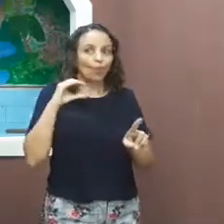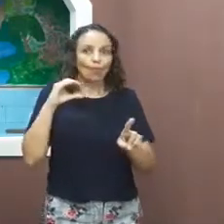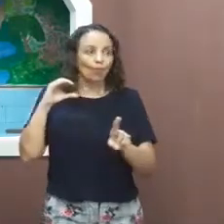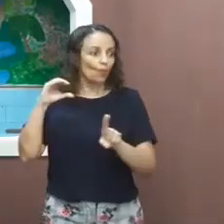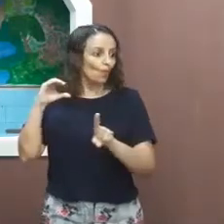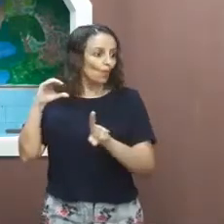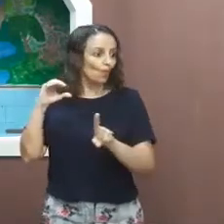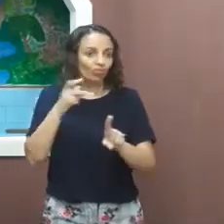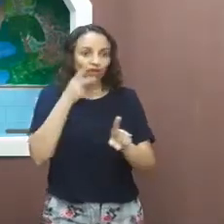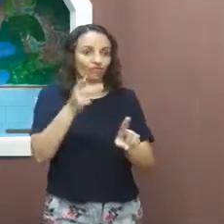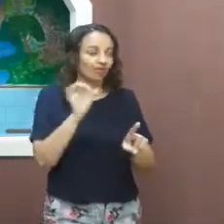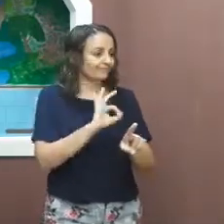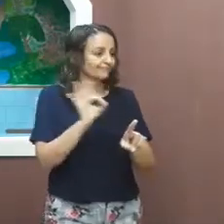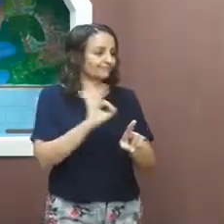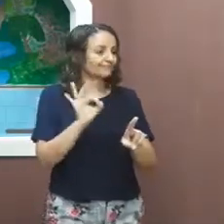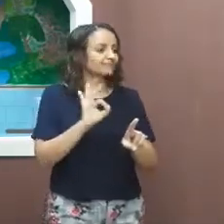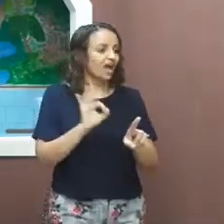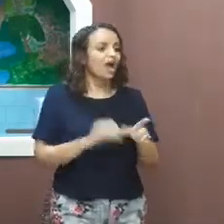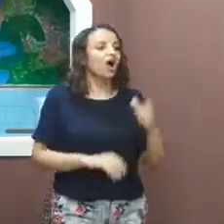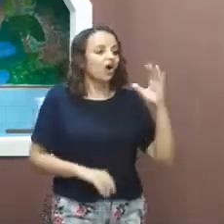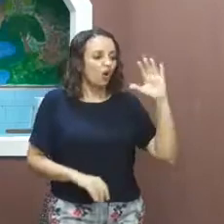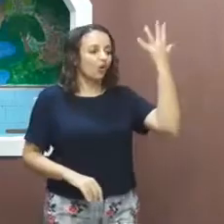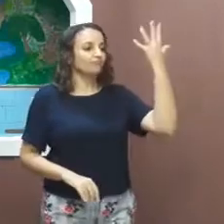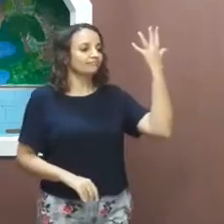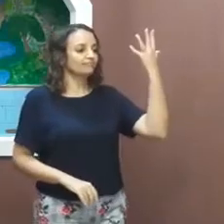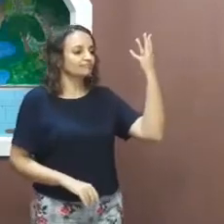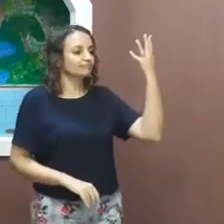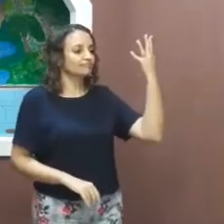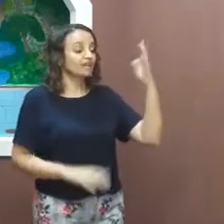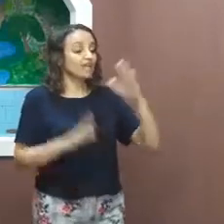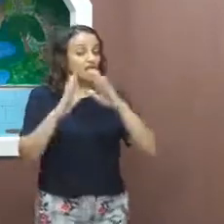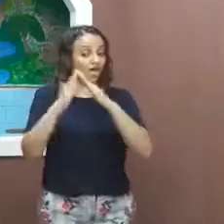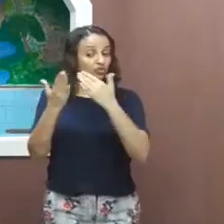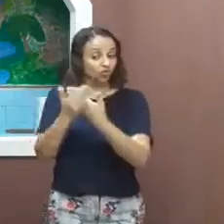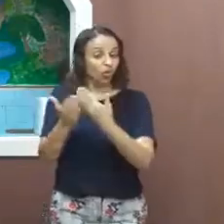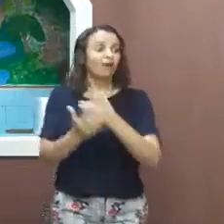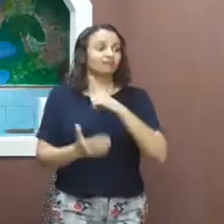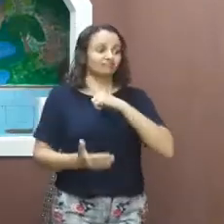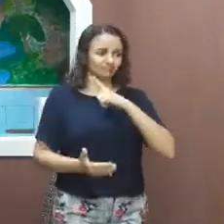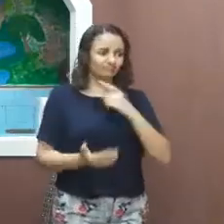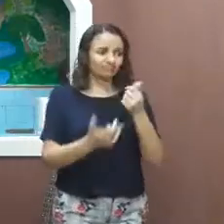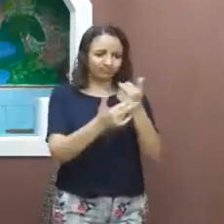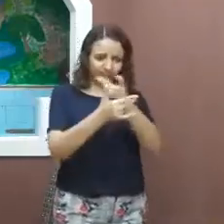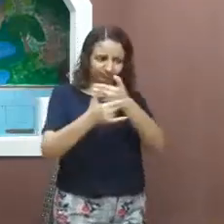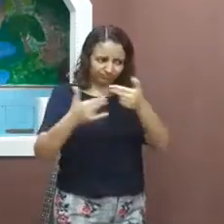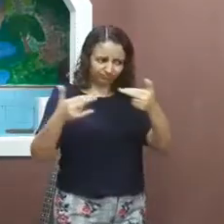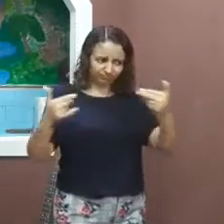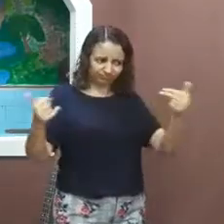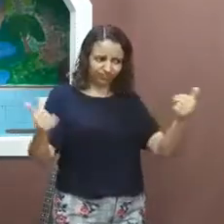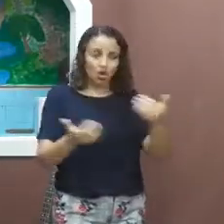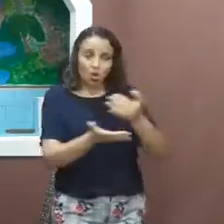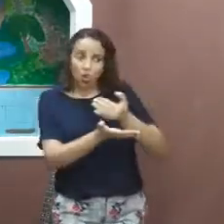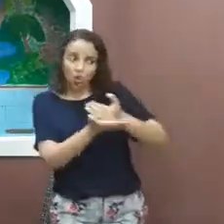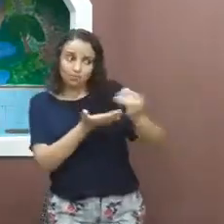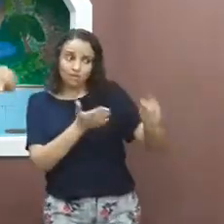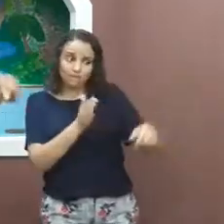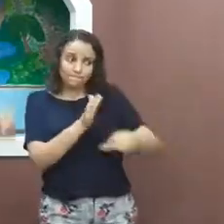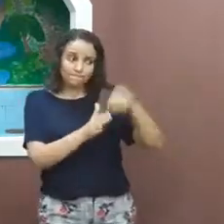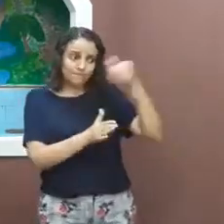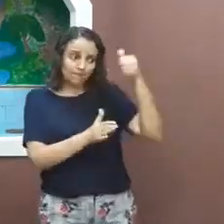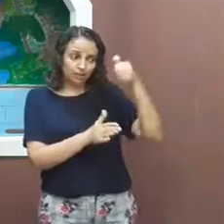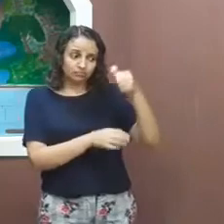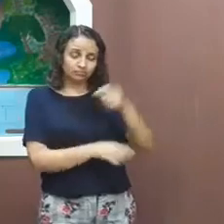não fala. Há muitos casos como esse, sabe onde? Nas escolas. Alunos que entram no primeiro ano e